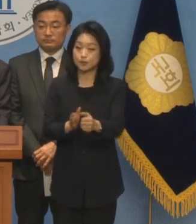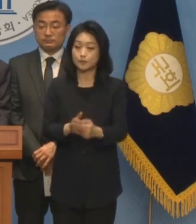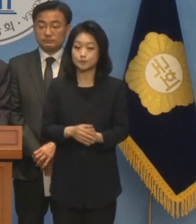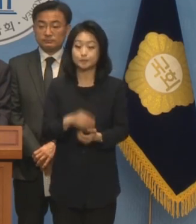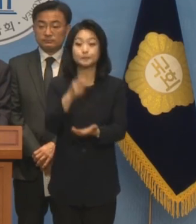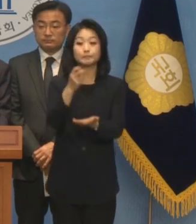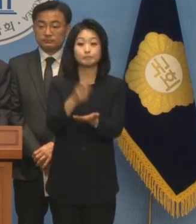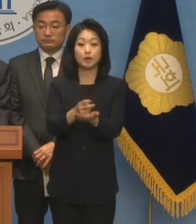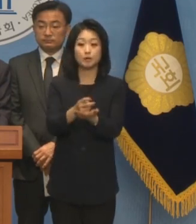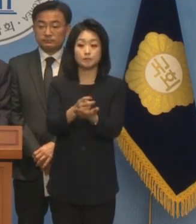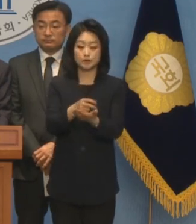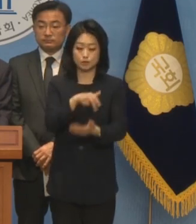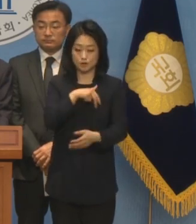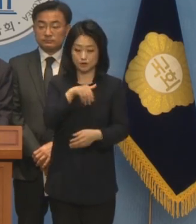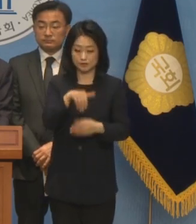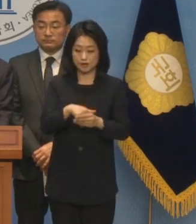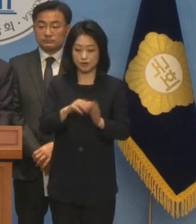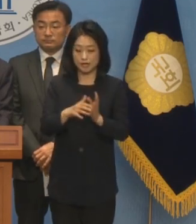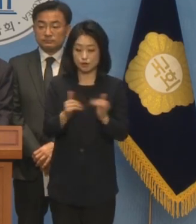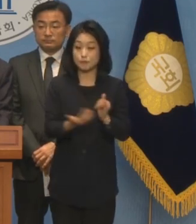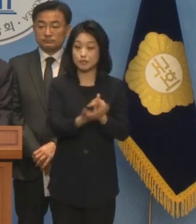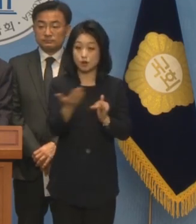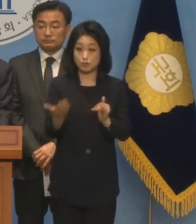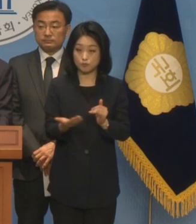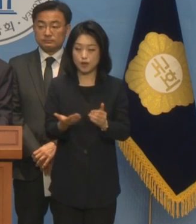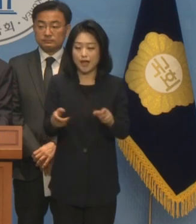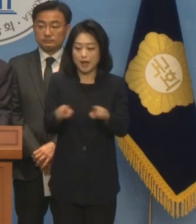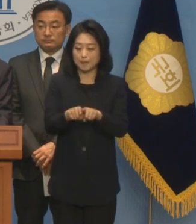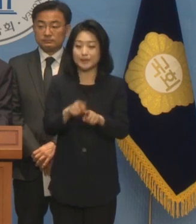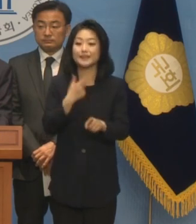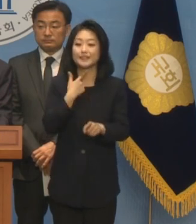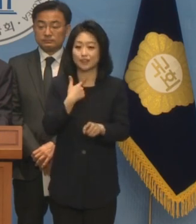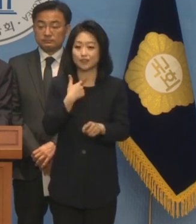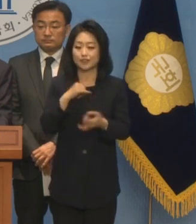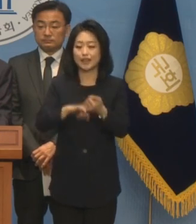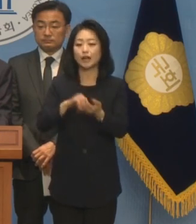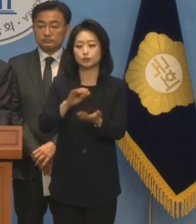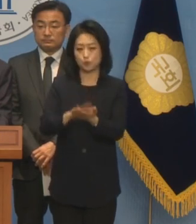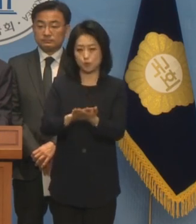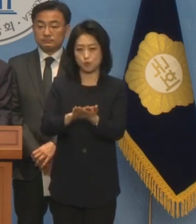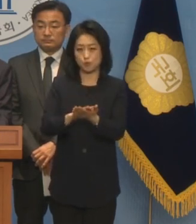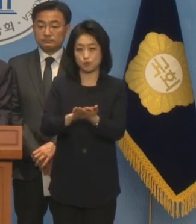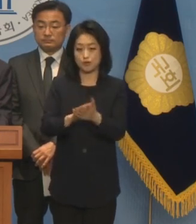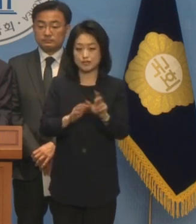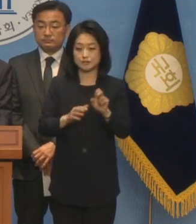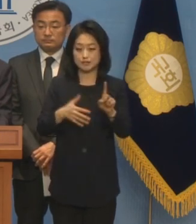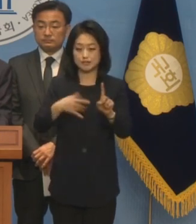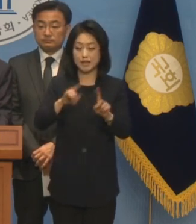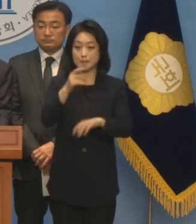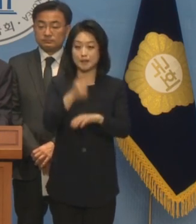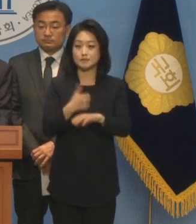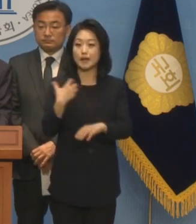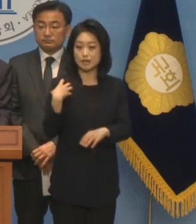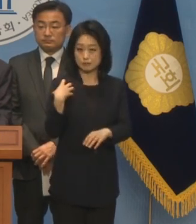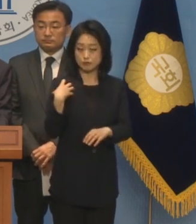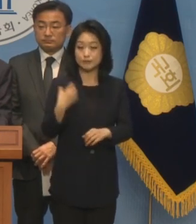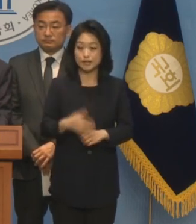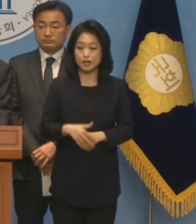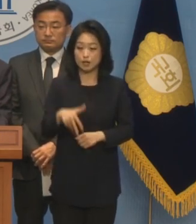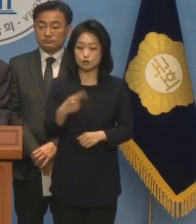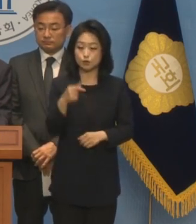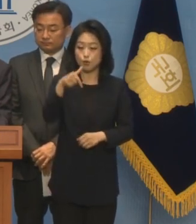법안들은 총선 과정에서 국민과 한 약속이며 21대 국회의 마지막 의무입니다 조국